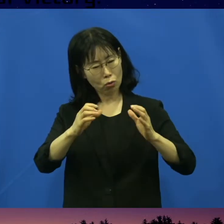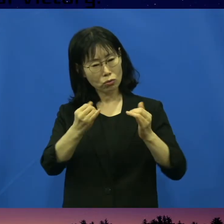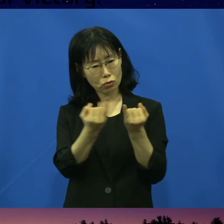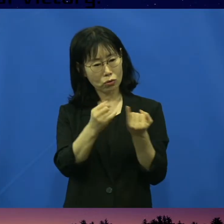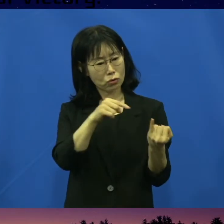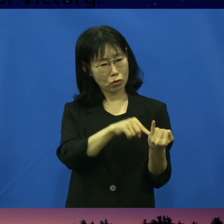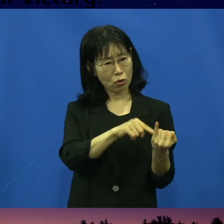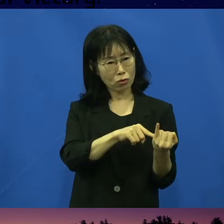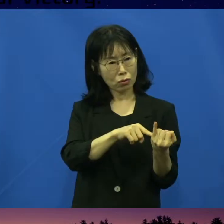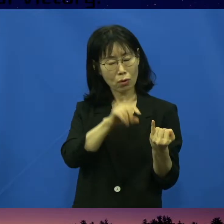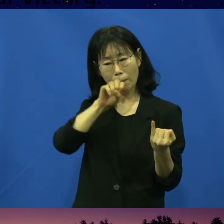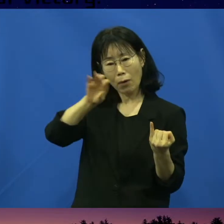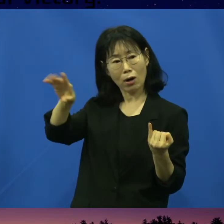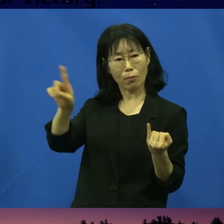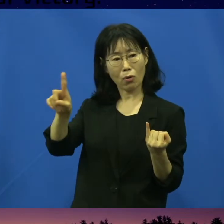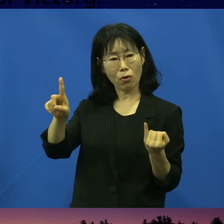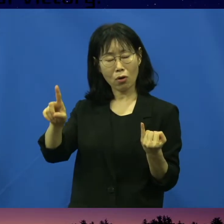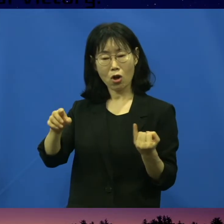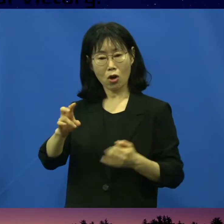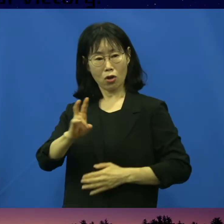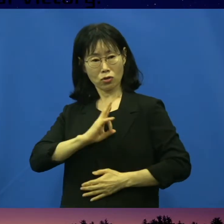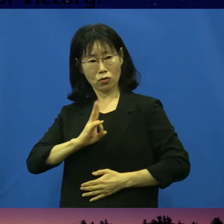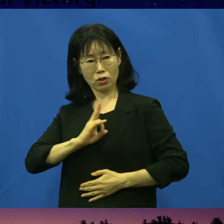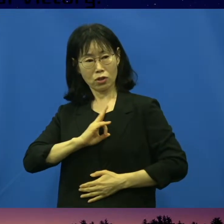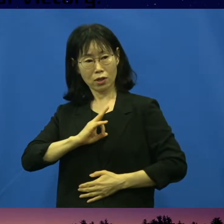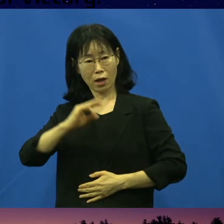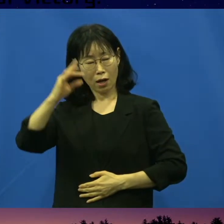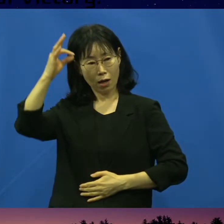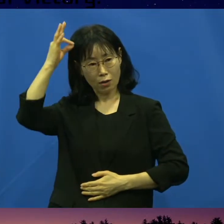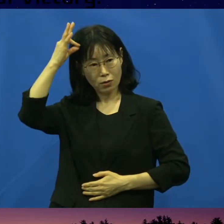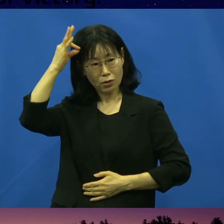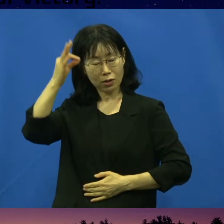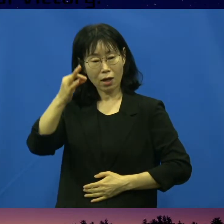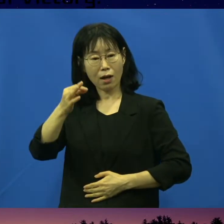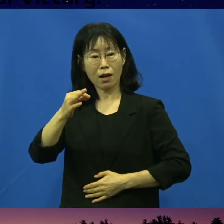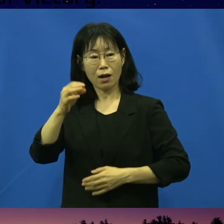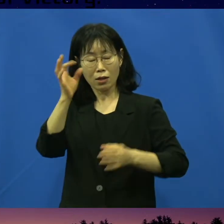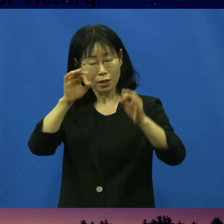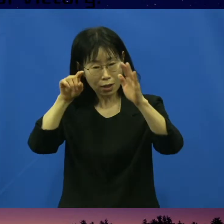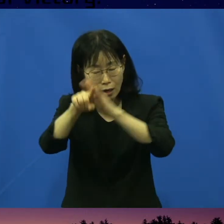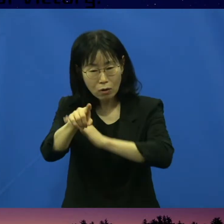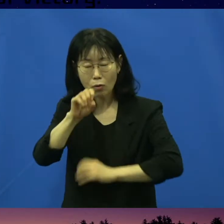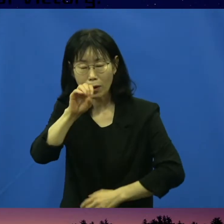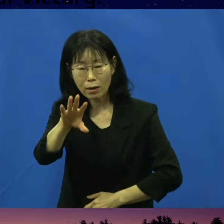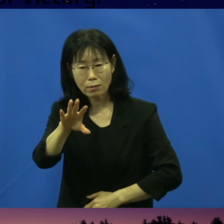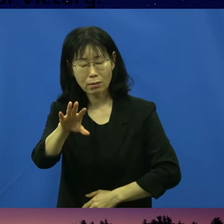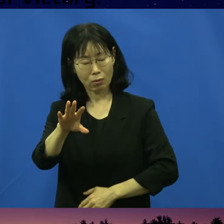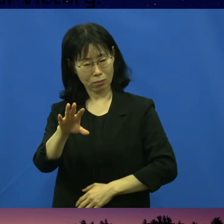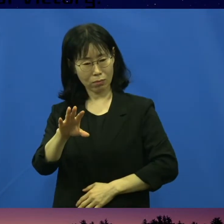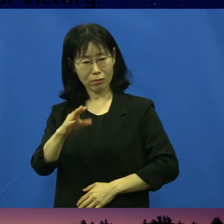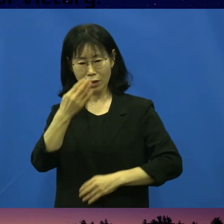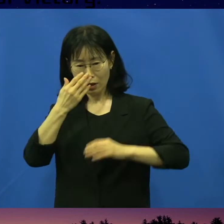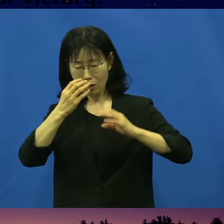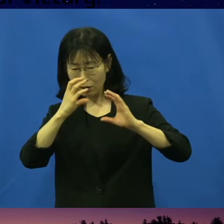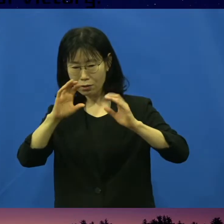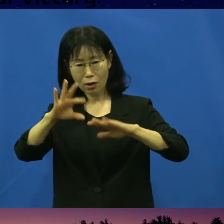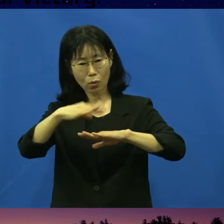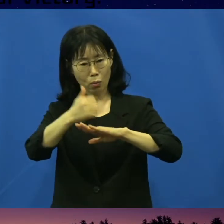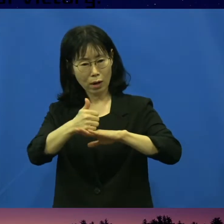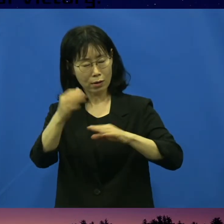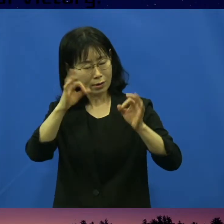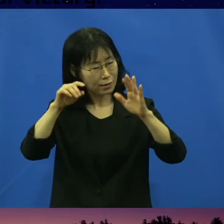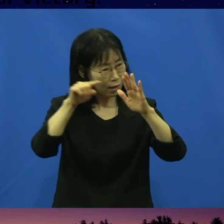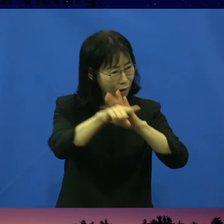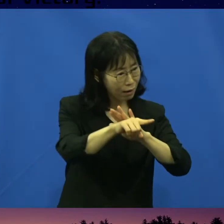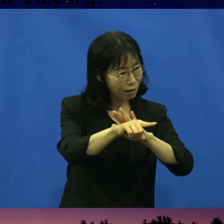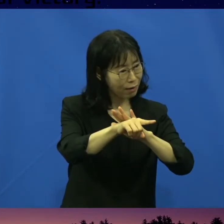했어요. 근데 나아만은 이스라엘 왕을 찾아가요. 그러니까 아람 왕의 편지를 들고 은금을 싸들고 왔는데 이 이스라엘